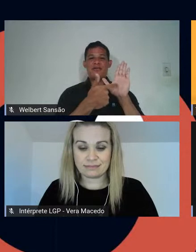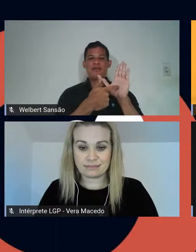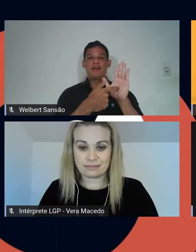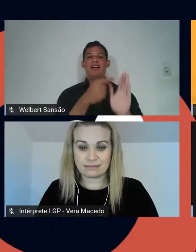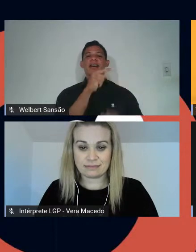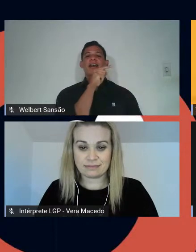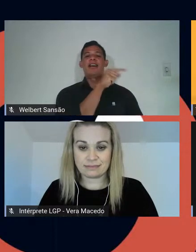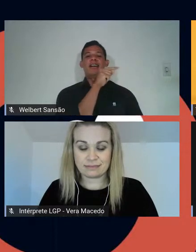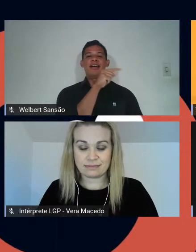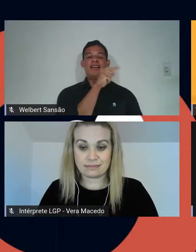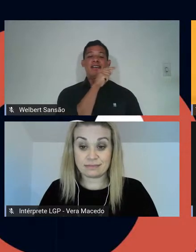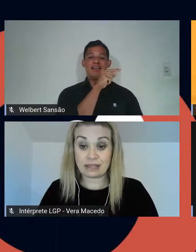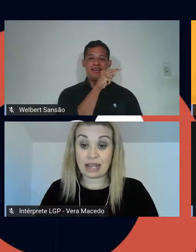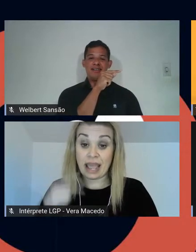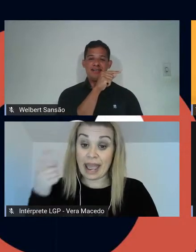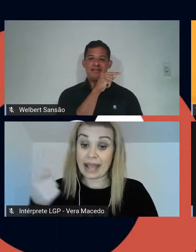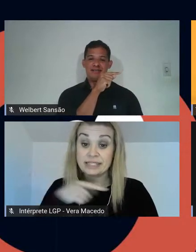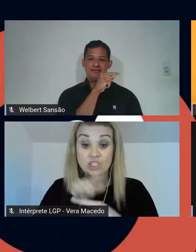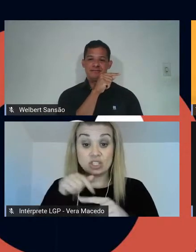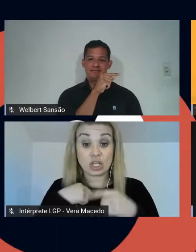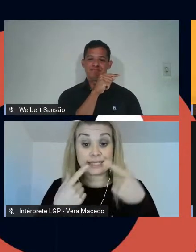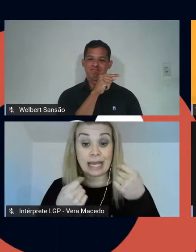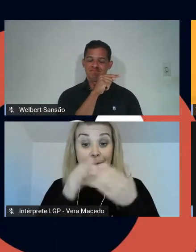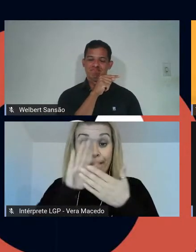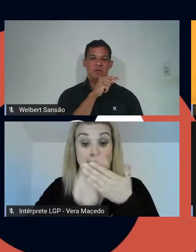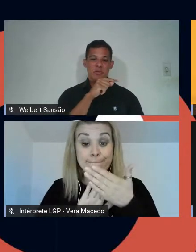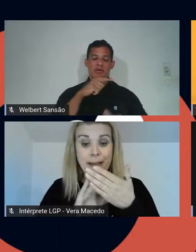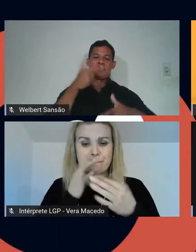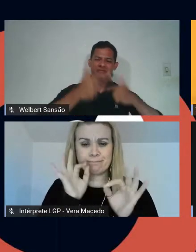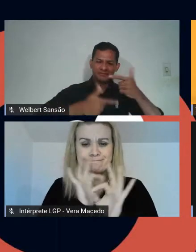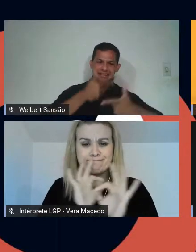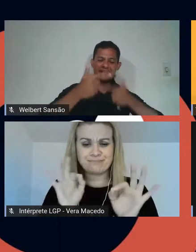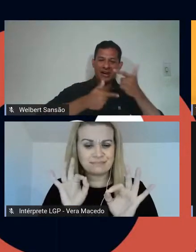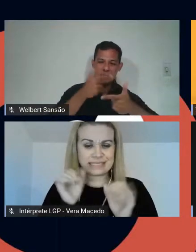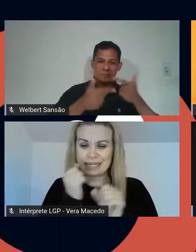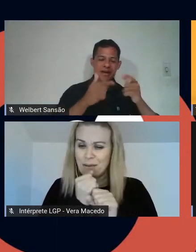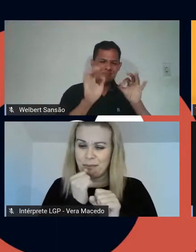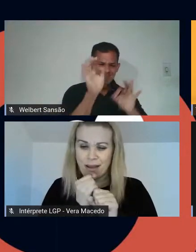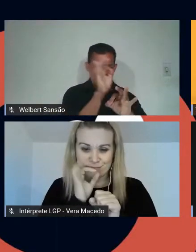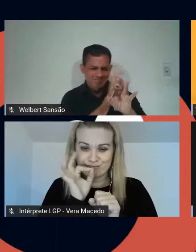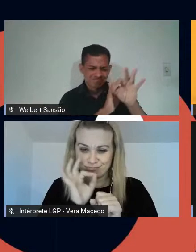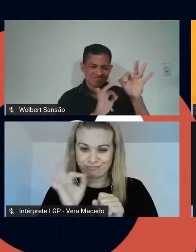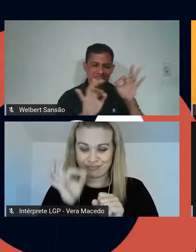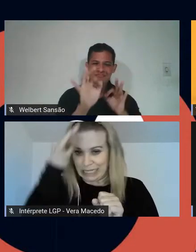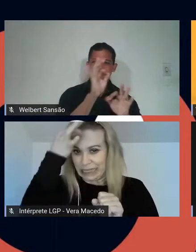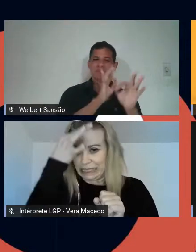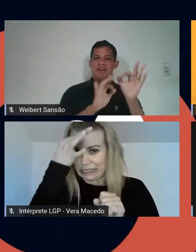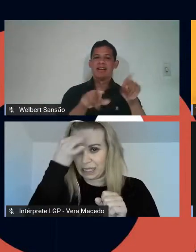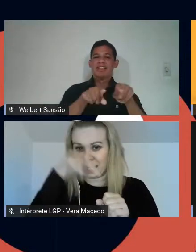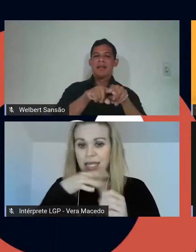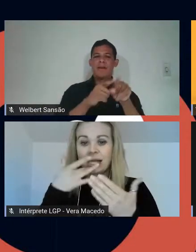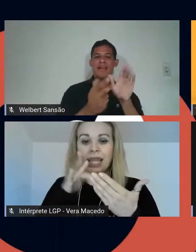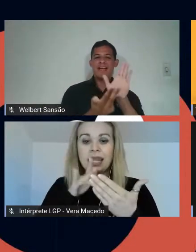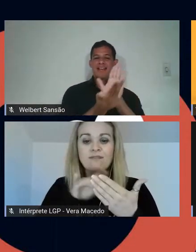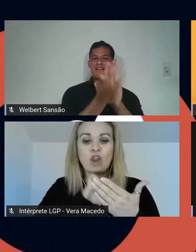conseguimos. Essa é a nossa capa, né? um trabalho muito bem feito, a capa de nosso